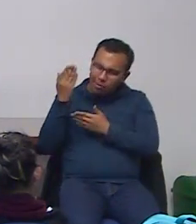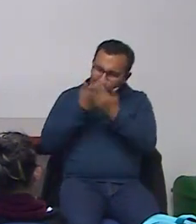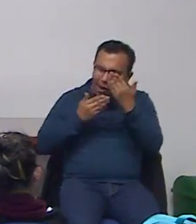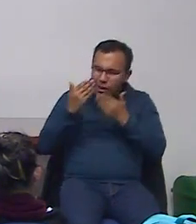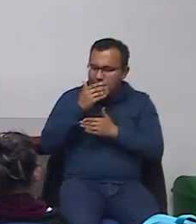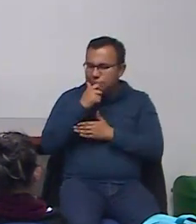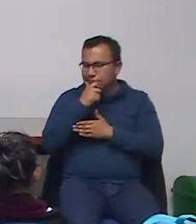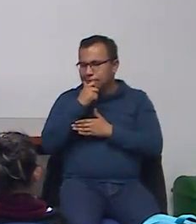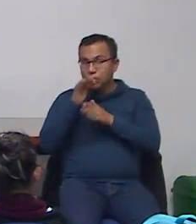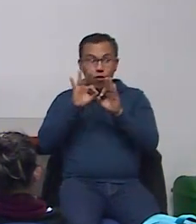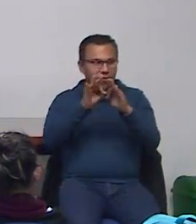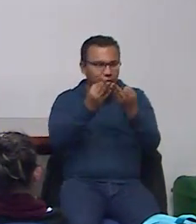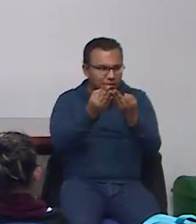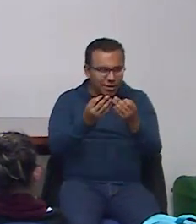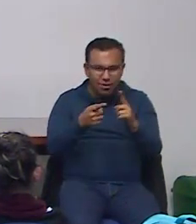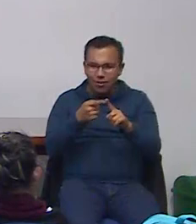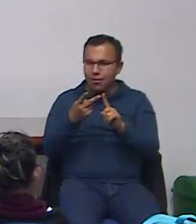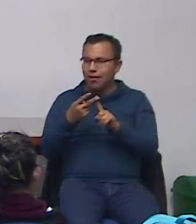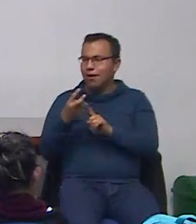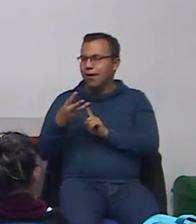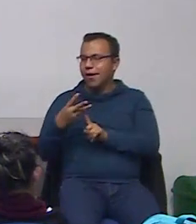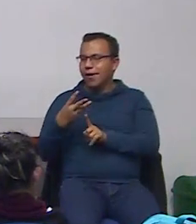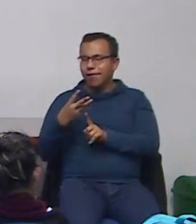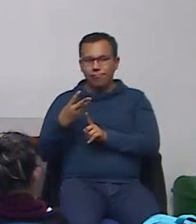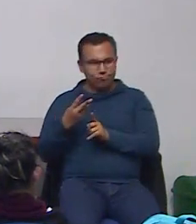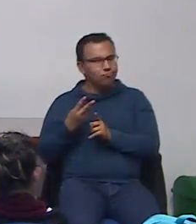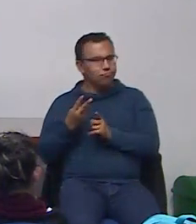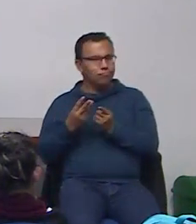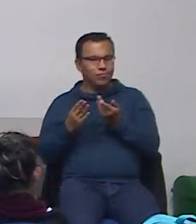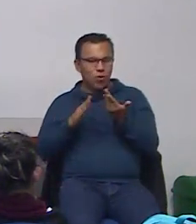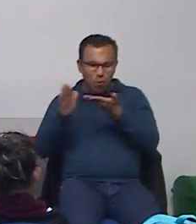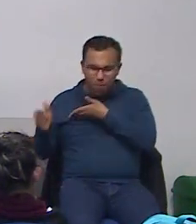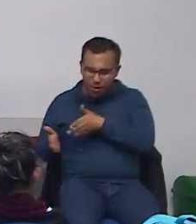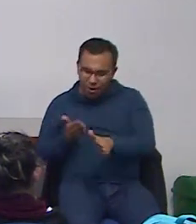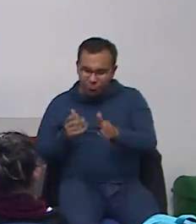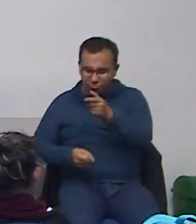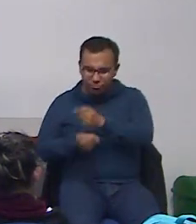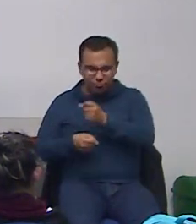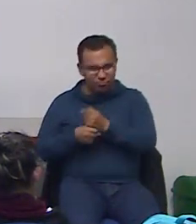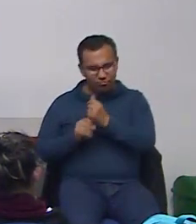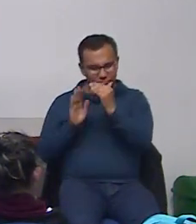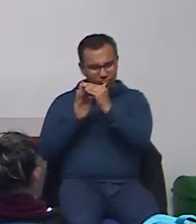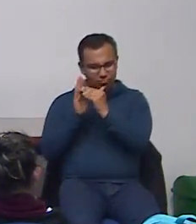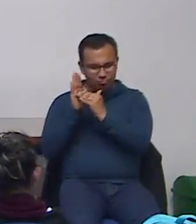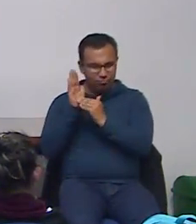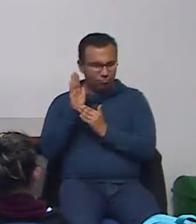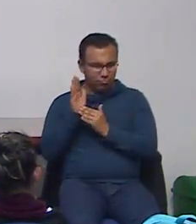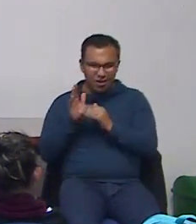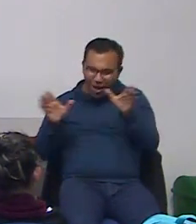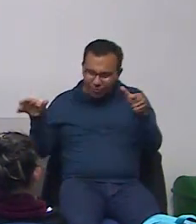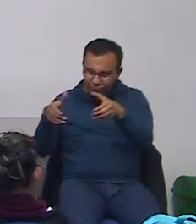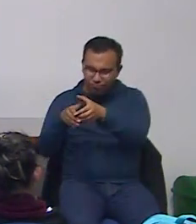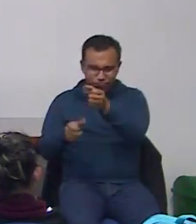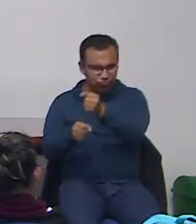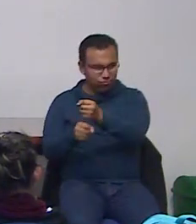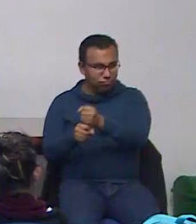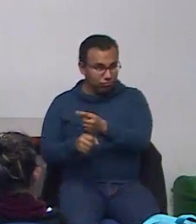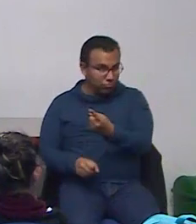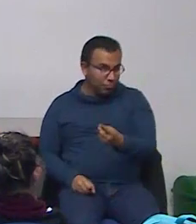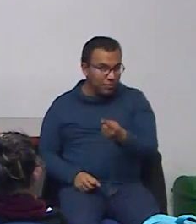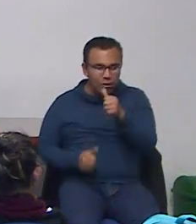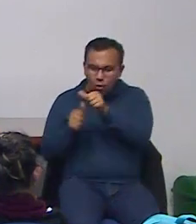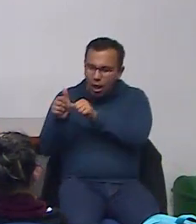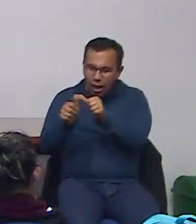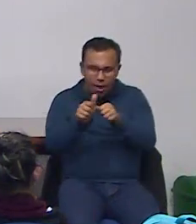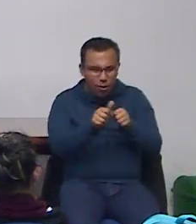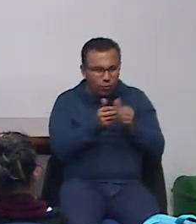una intervención familiar para para digamos desarrollar unos planes de trabajo estructurados dentro del núcleo dentro de lo que sucede con cada